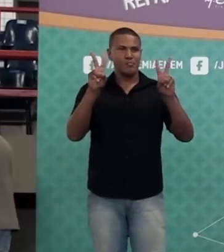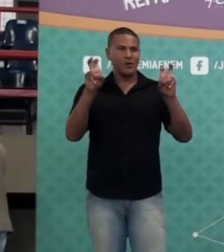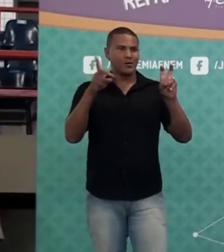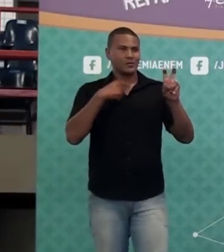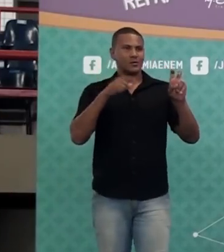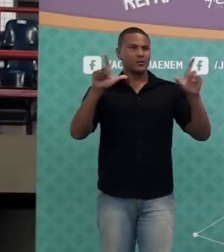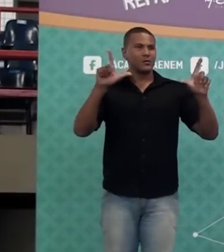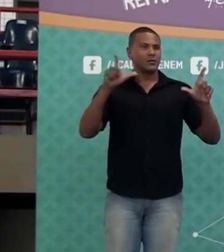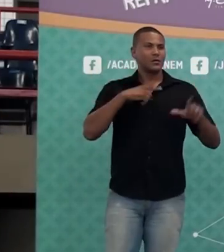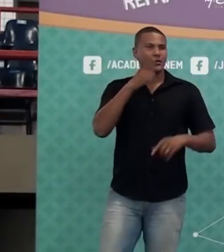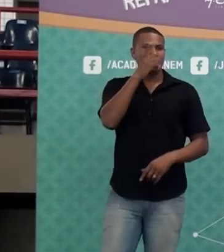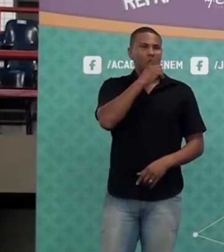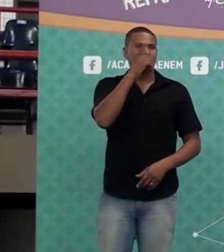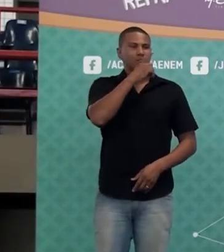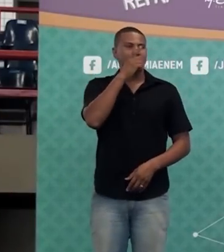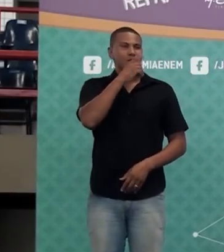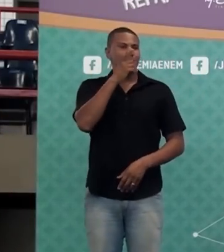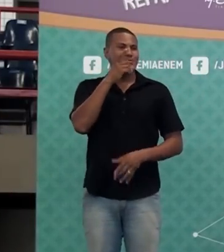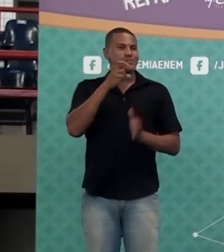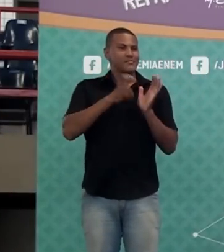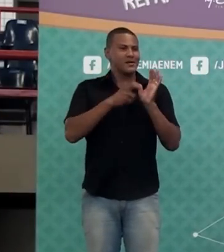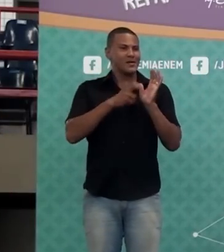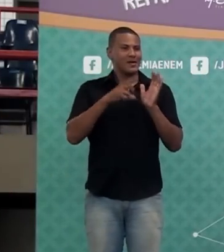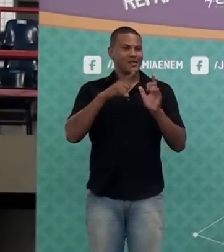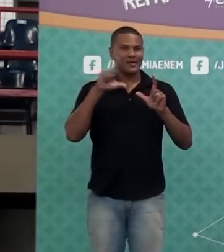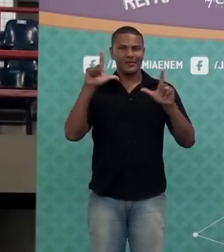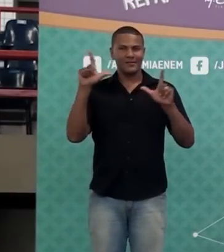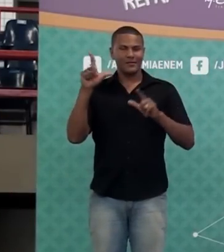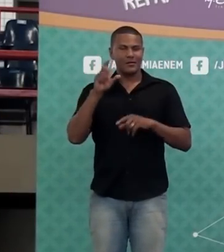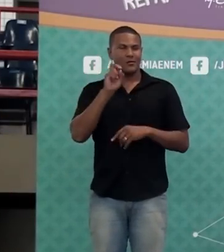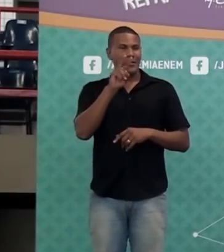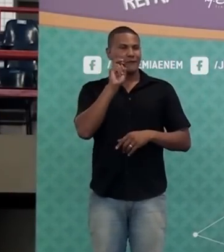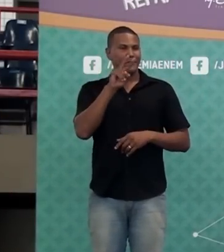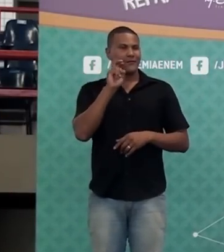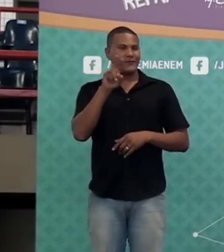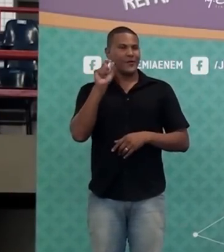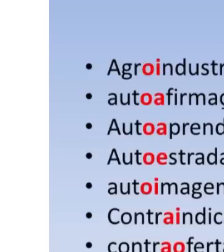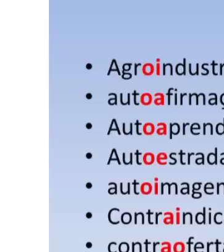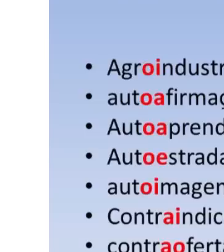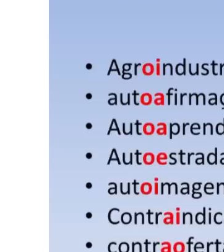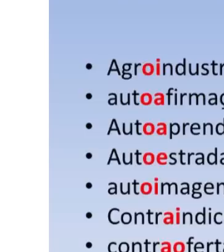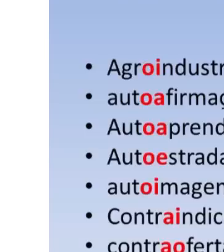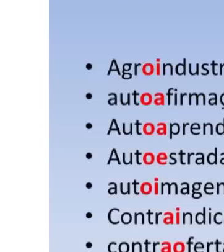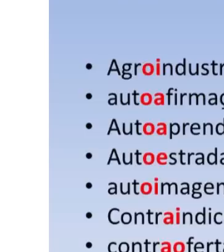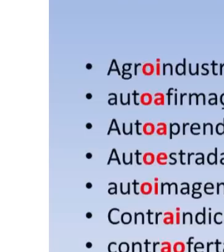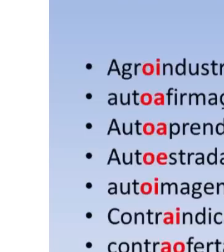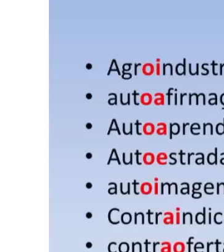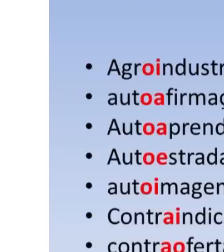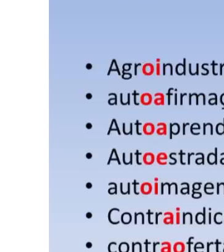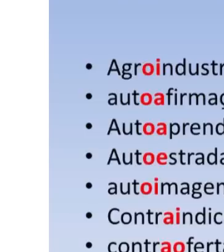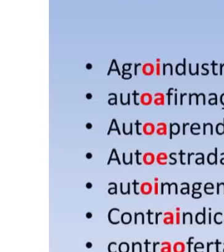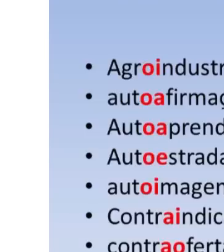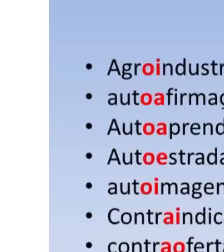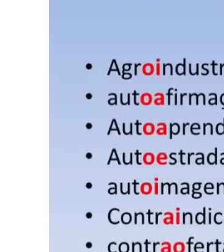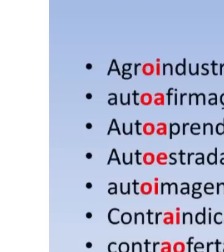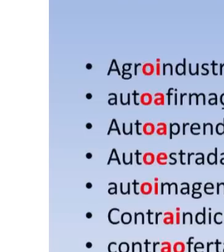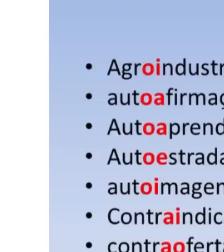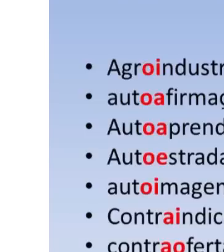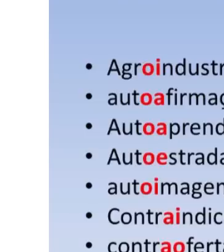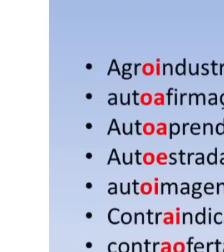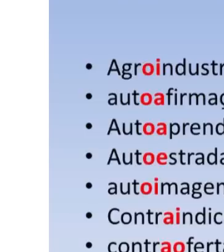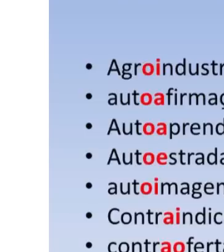manhã essa expressão, autoestrada, é junto, sem hífen. Eu tenho a palavra autoimagem, ou